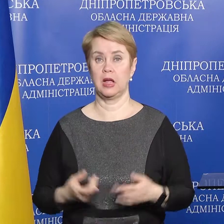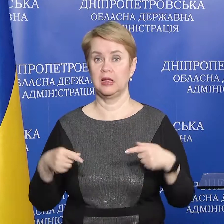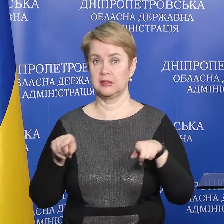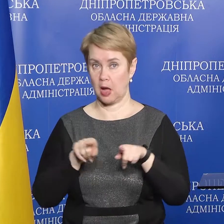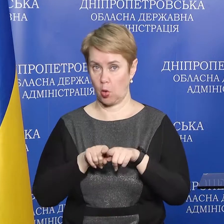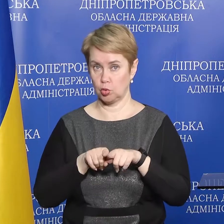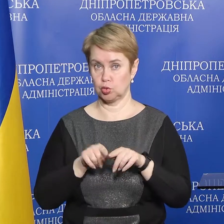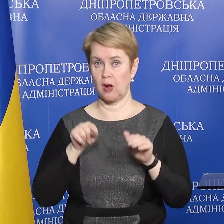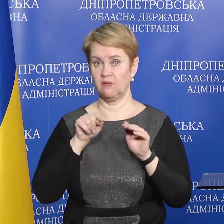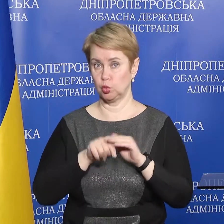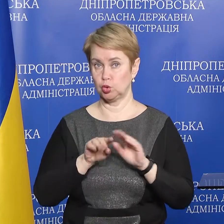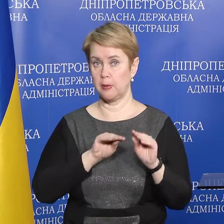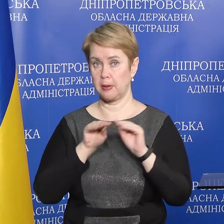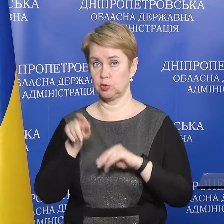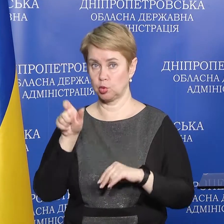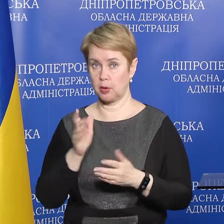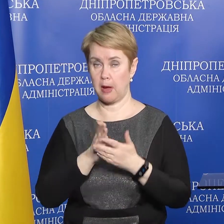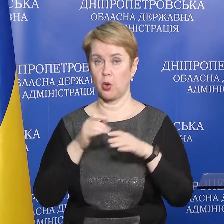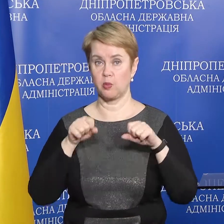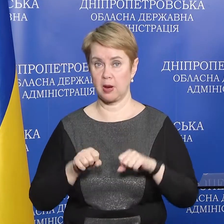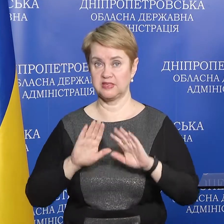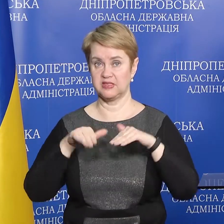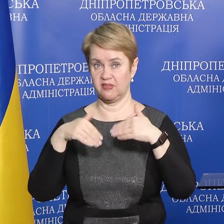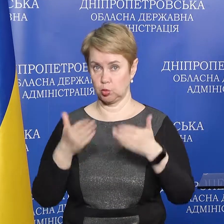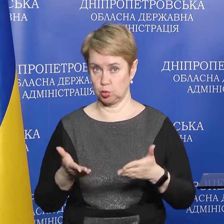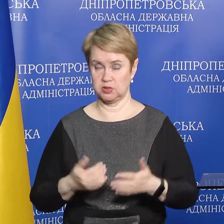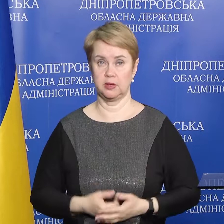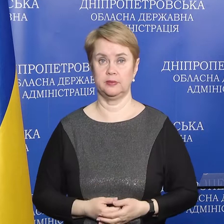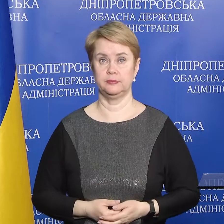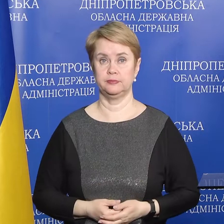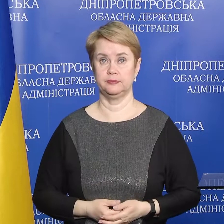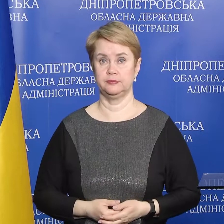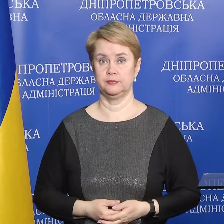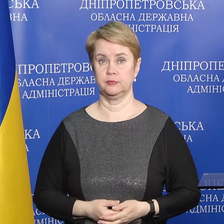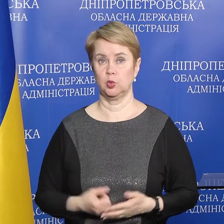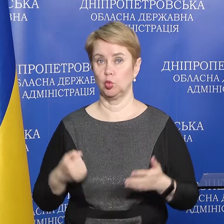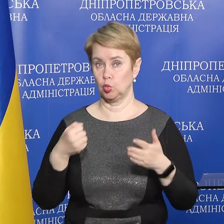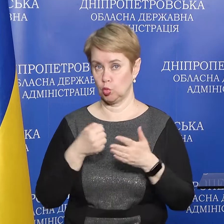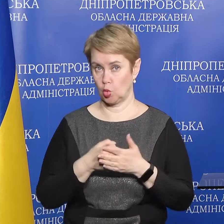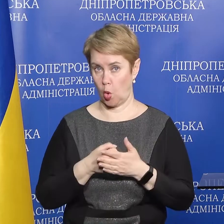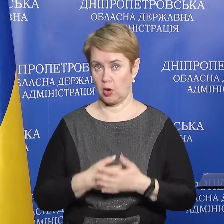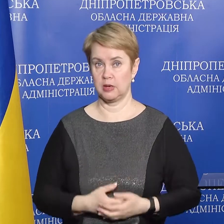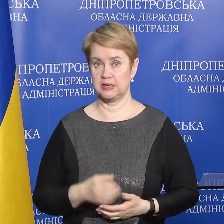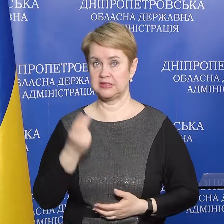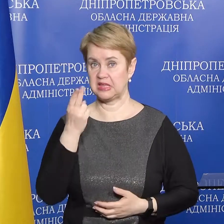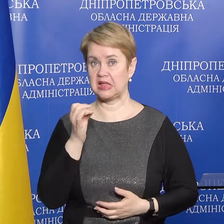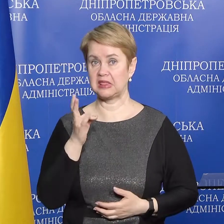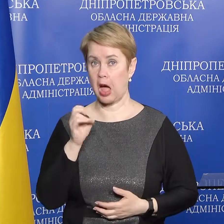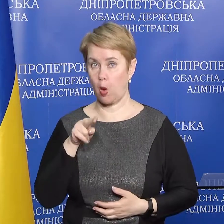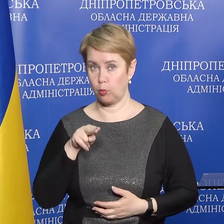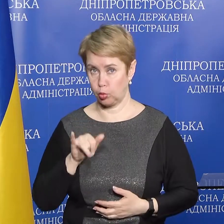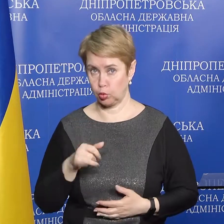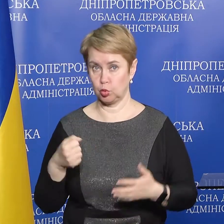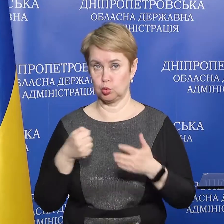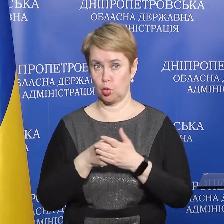Також внутрішньо переміщені особи мають право звернутися до ЦНАПу,